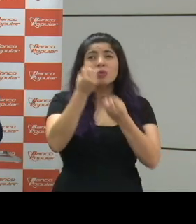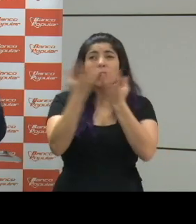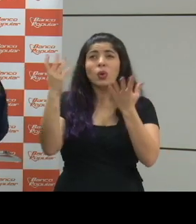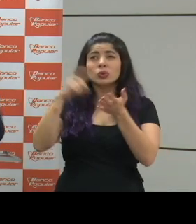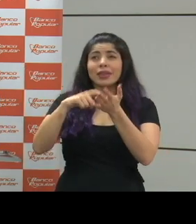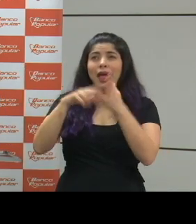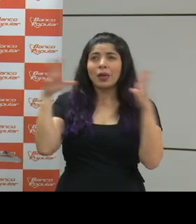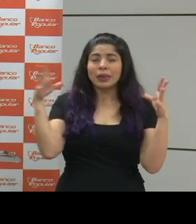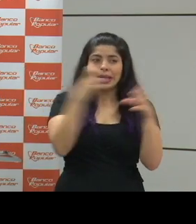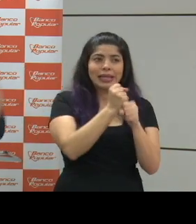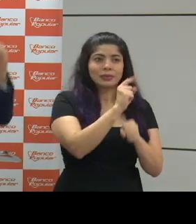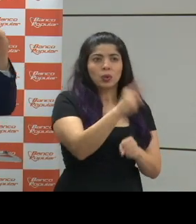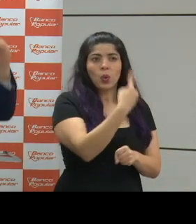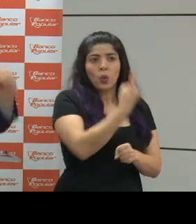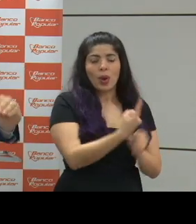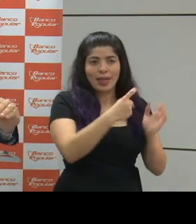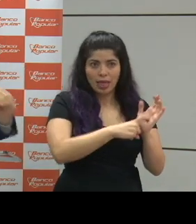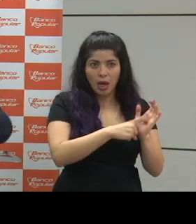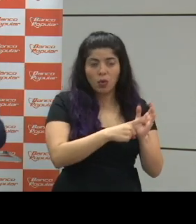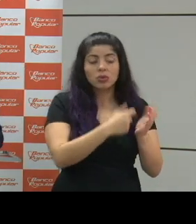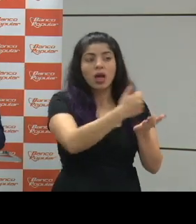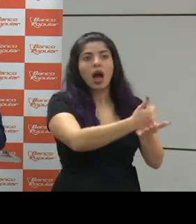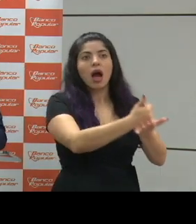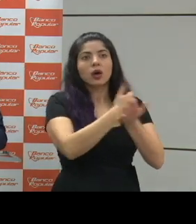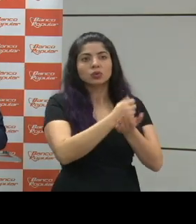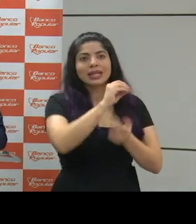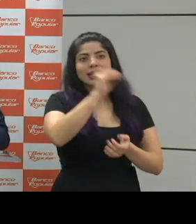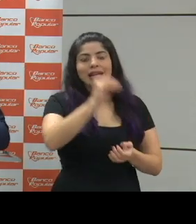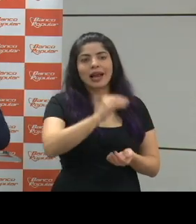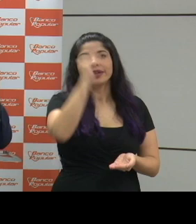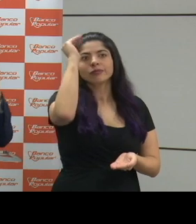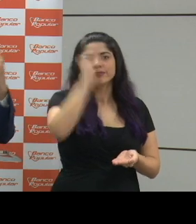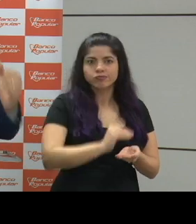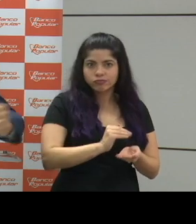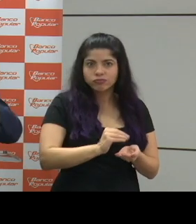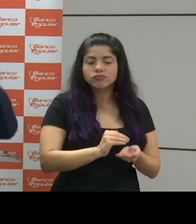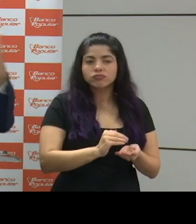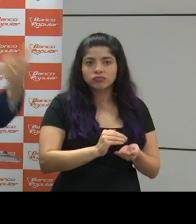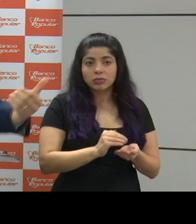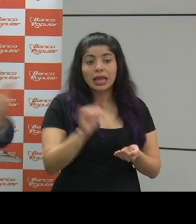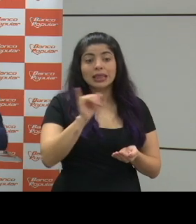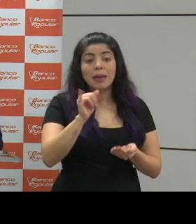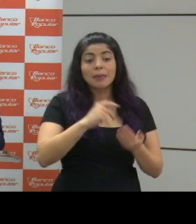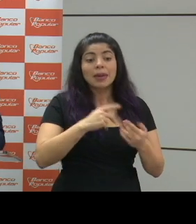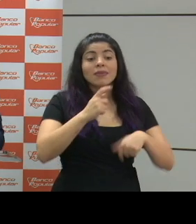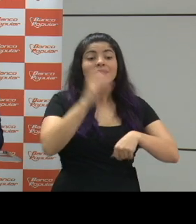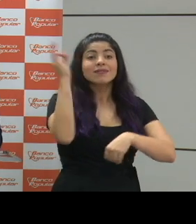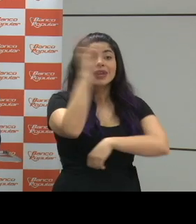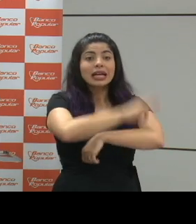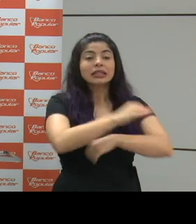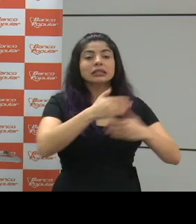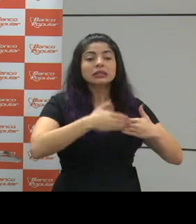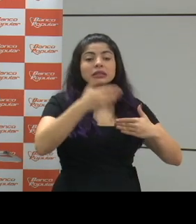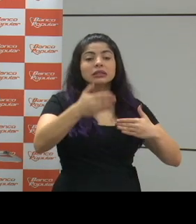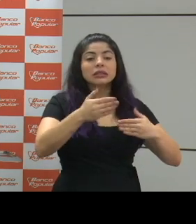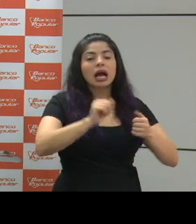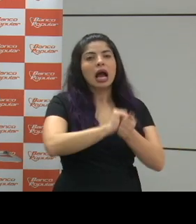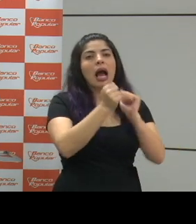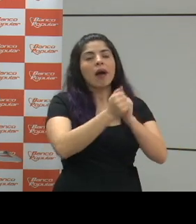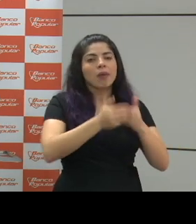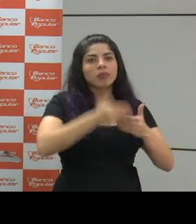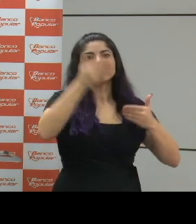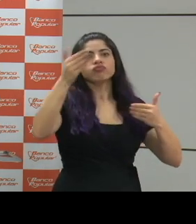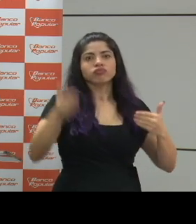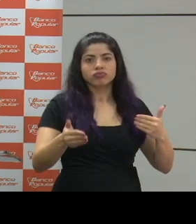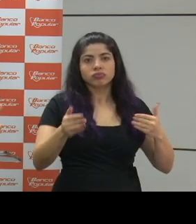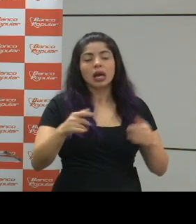deudas, lograr bajar la tasa de interés, probablemente cambiar el plazo y también lograr